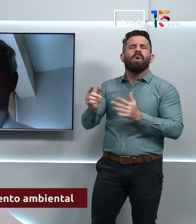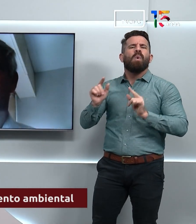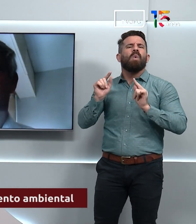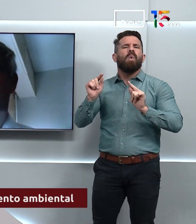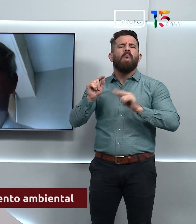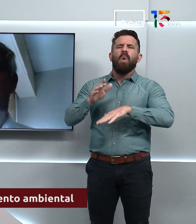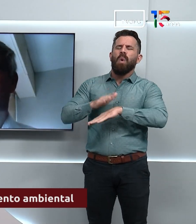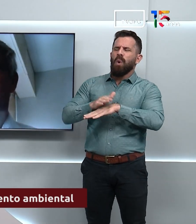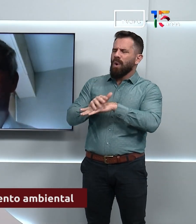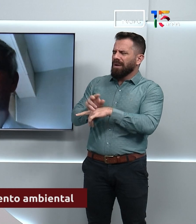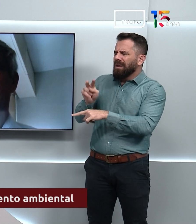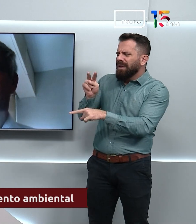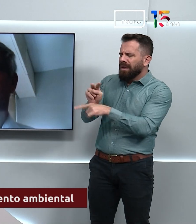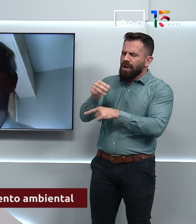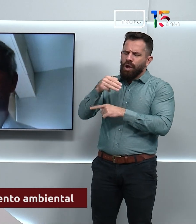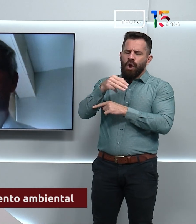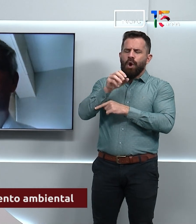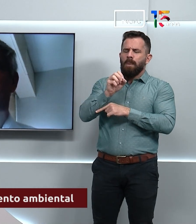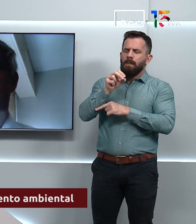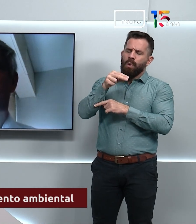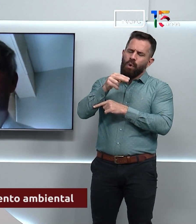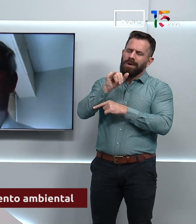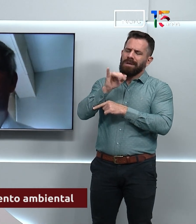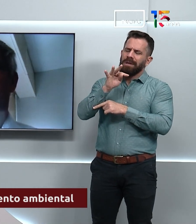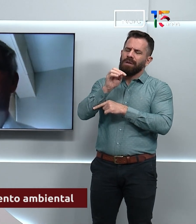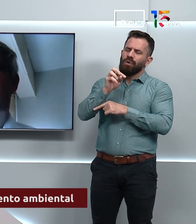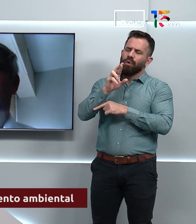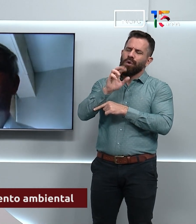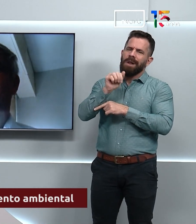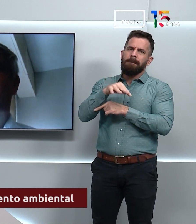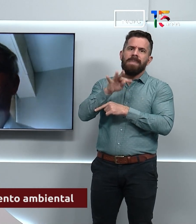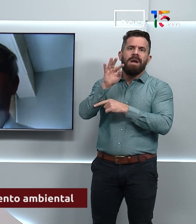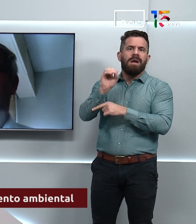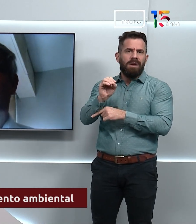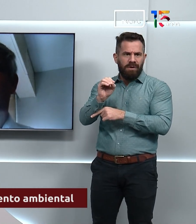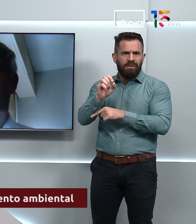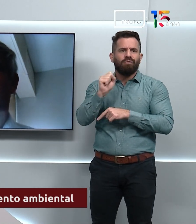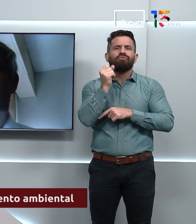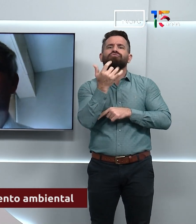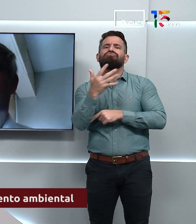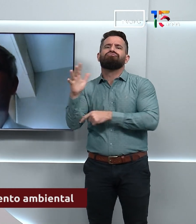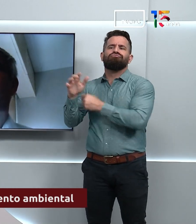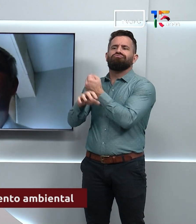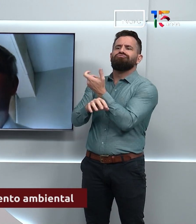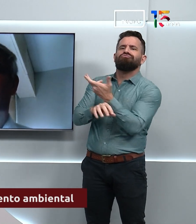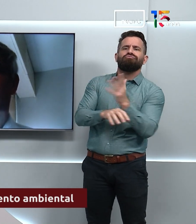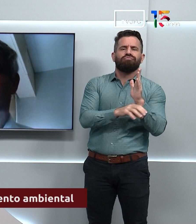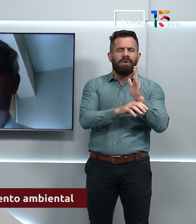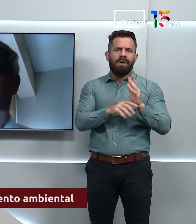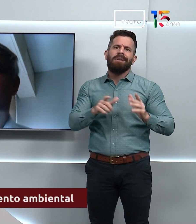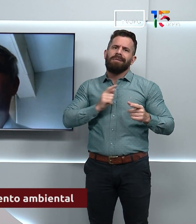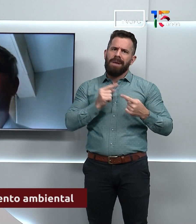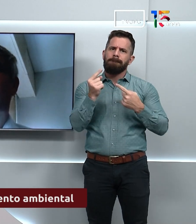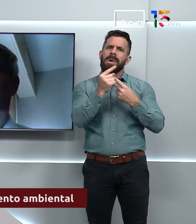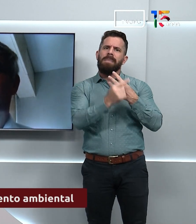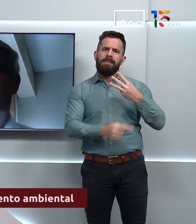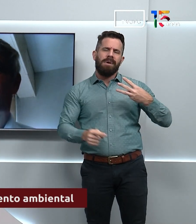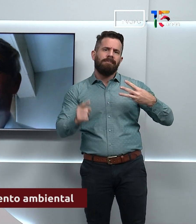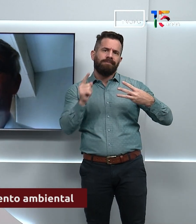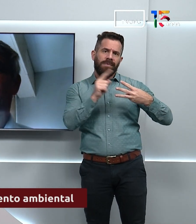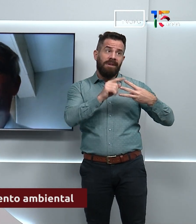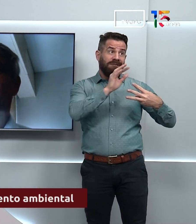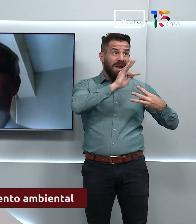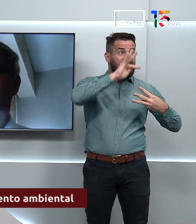esses monitoramentos ambientais. A gente tem diferentes instâncias, né? Federal, estadual, municipal, que